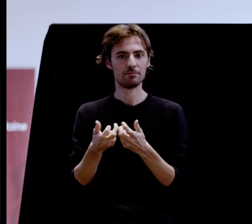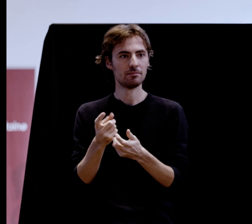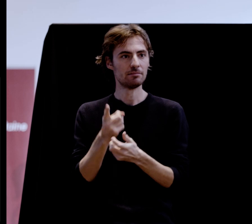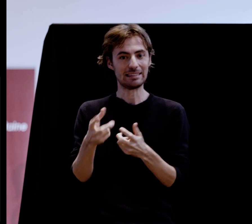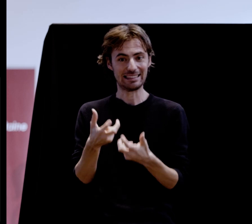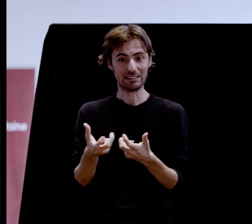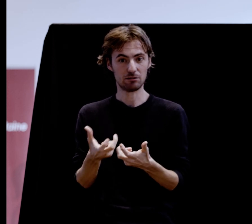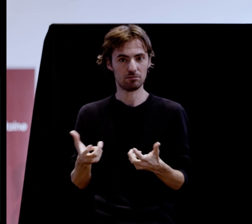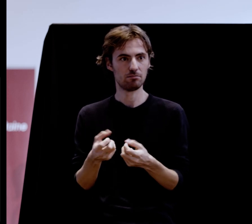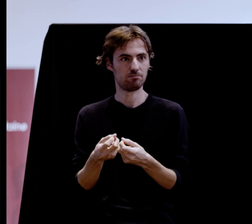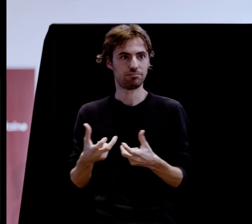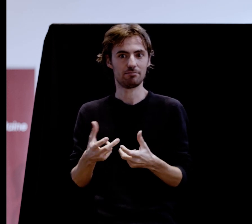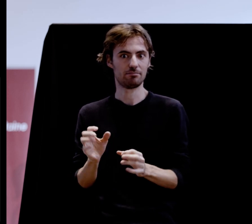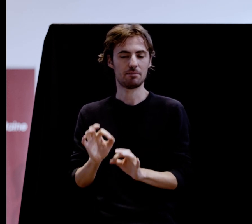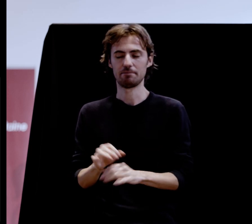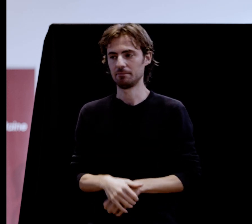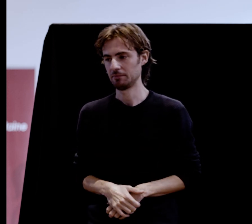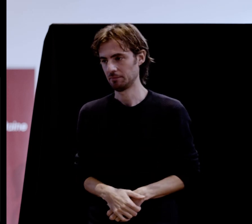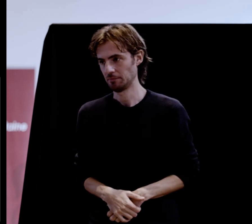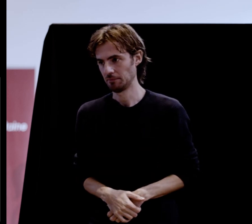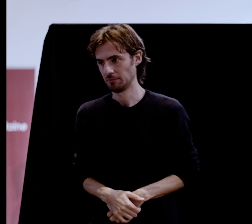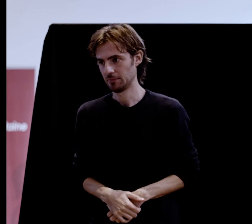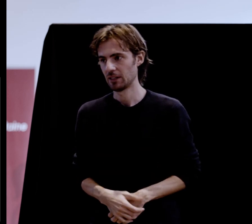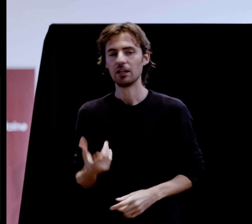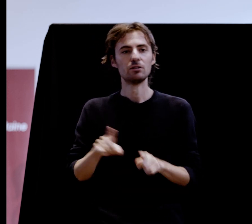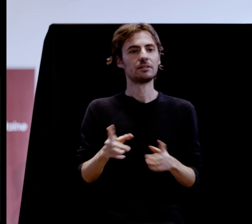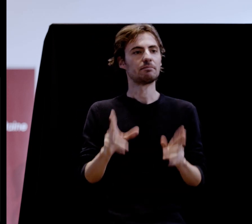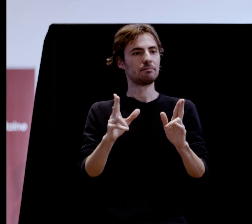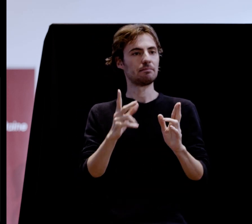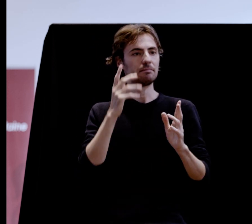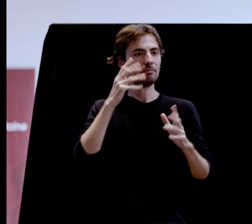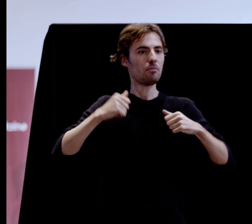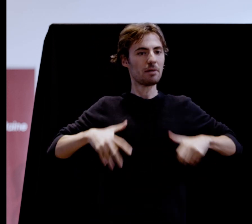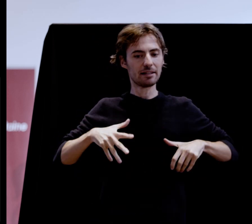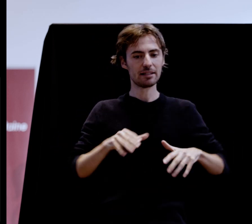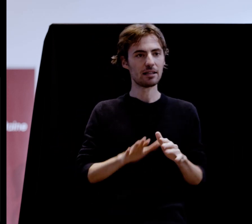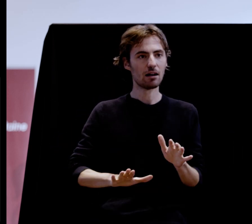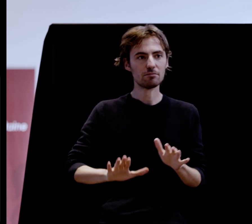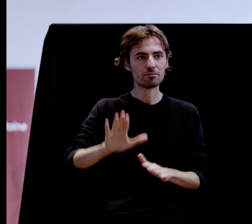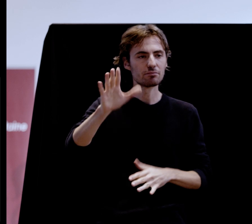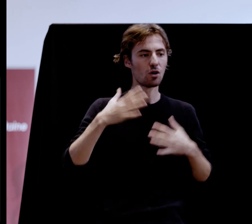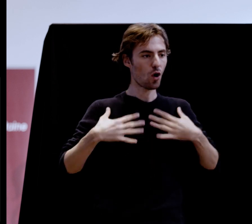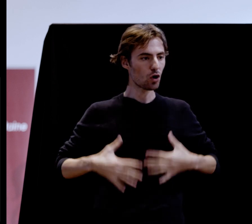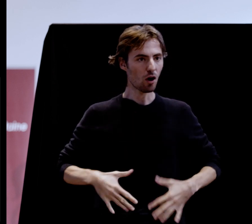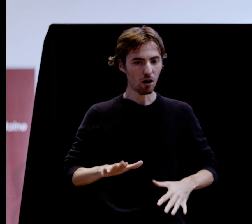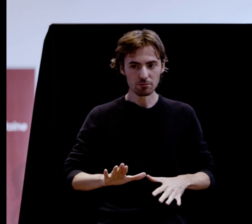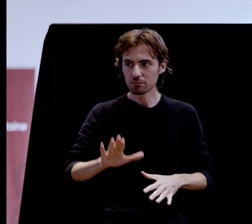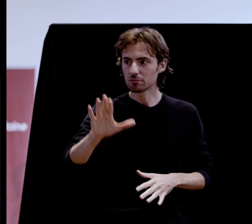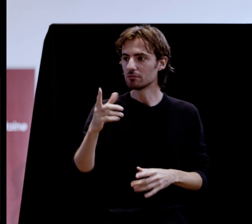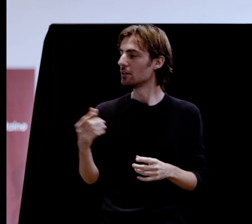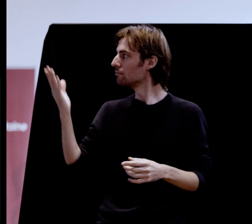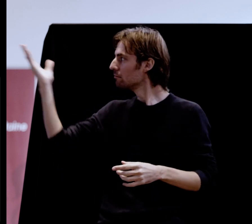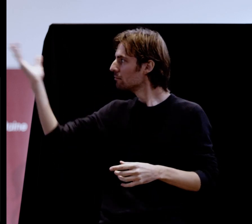Au moment de la puberté, il y a aussi une augmentation de la corpulence. Là, je vous ai mis des courbes d'indice de masse